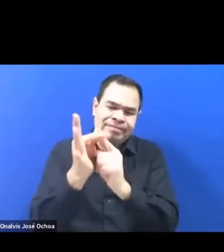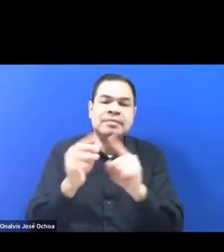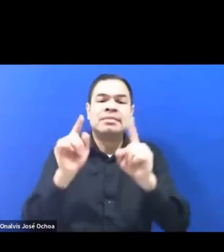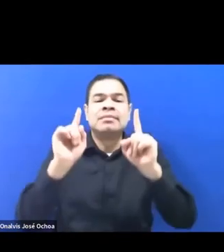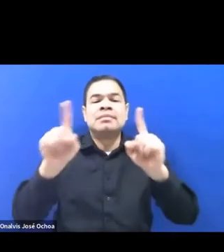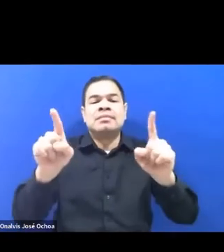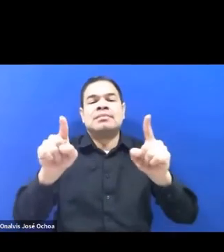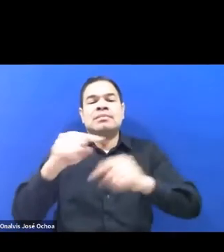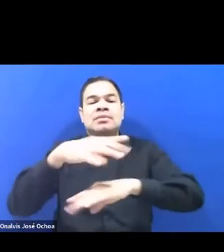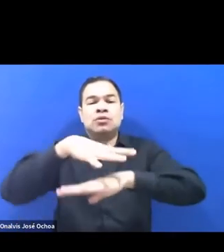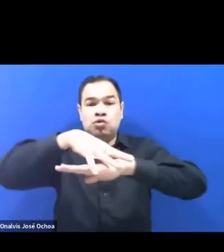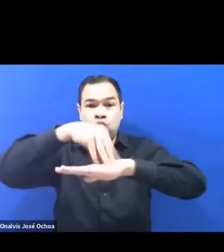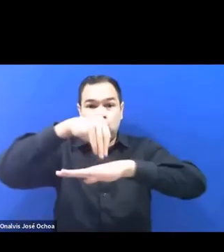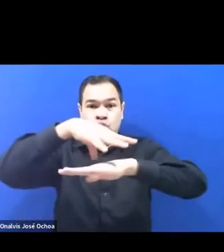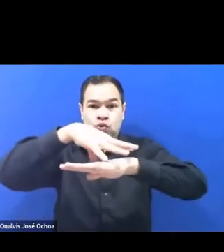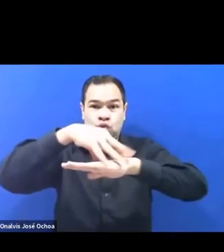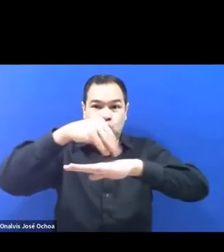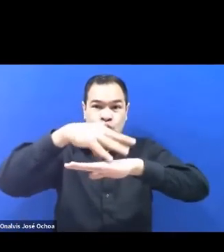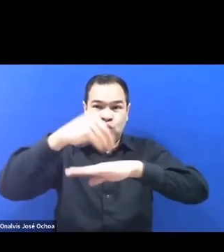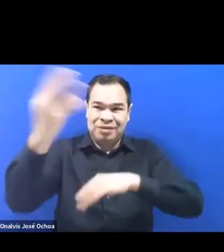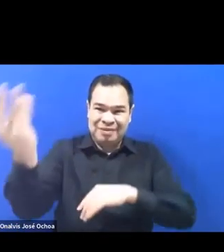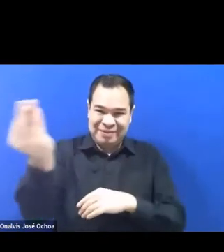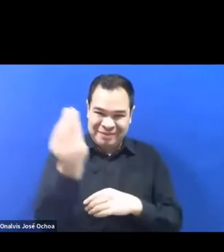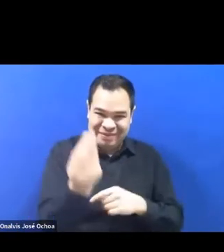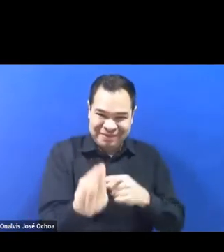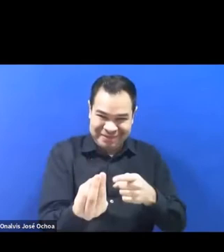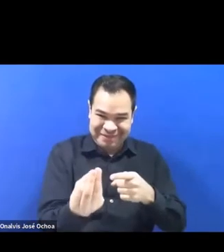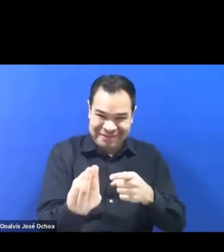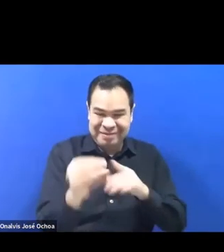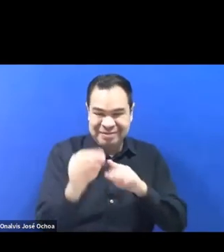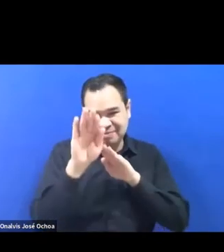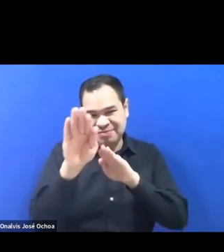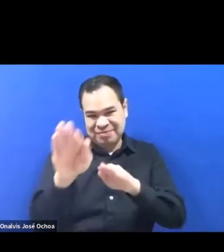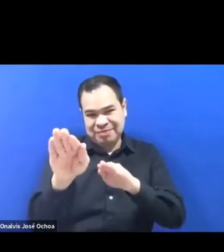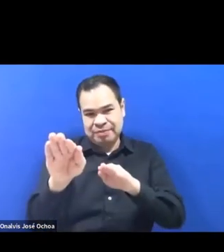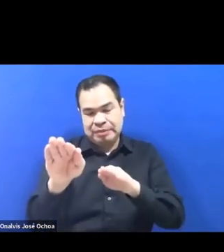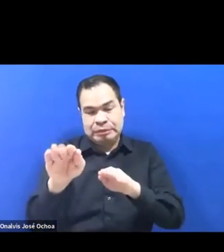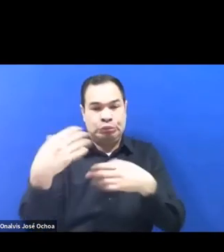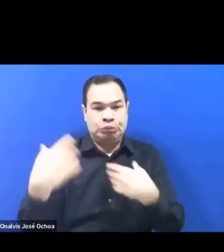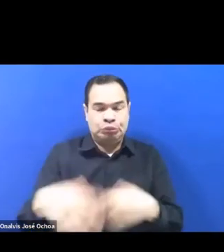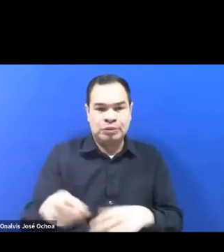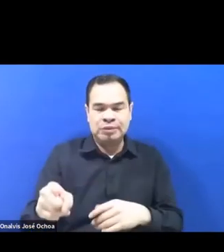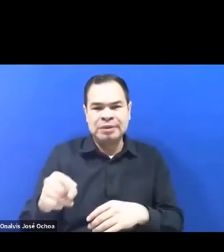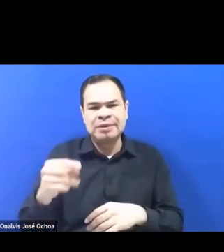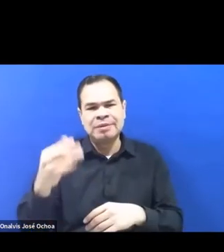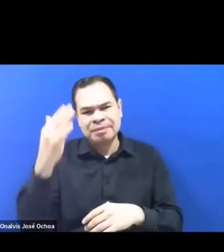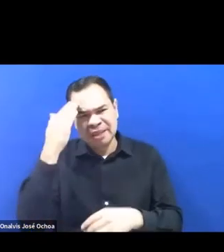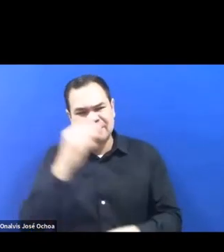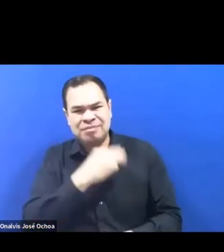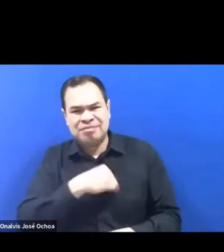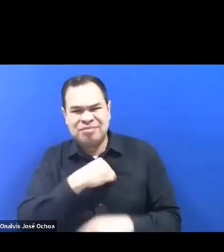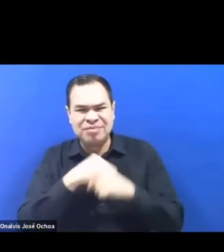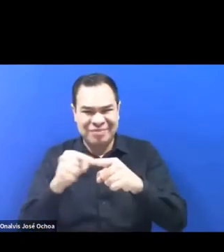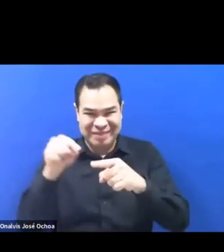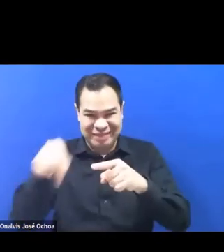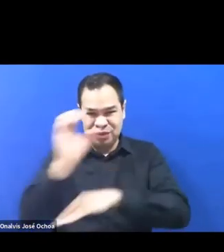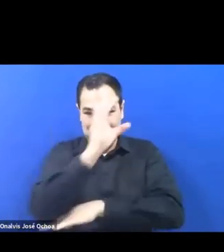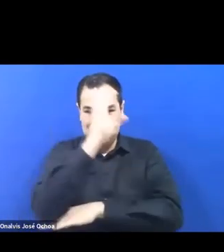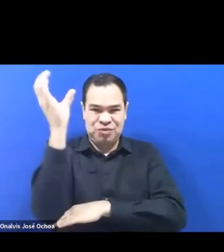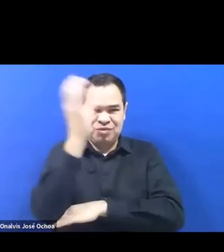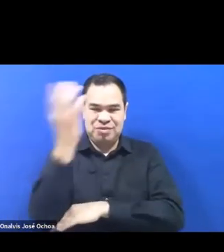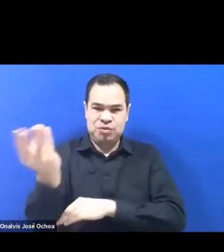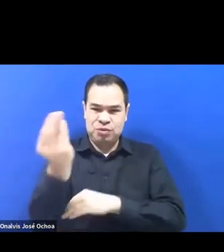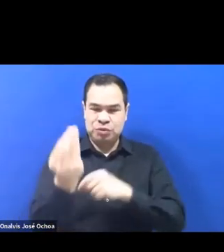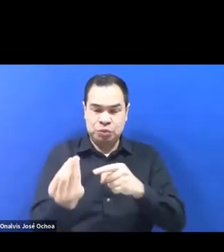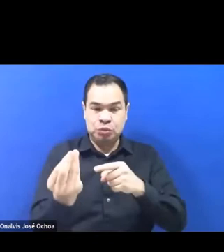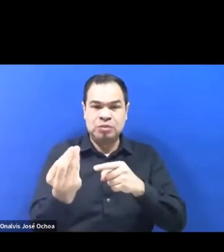Embajada de Suecia, en particular a Martin, al jefe adjunto de la misión de la Embajada de Suecia en Colombia. Y gracias